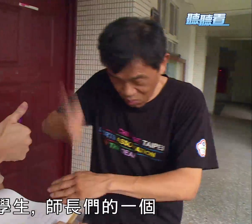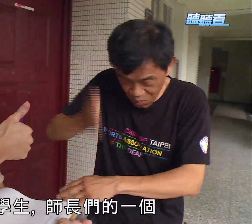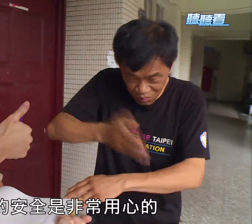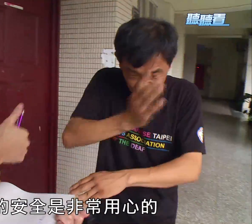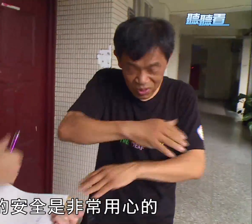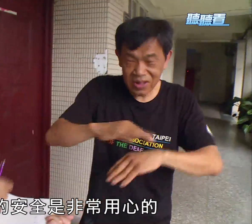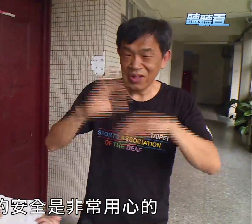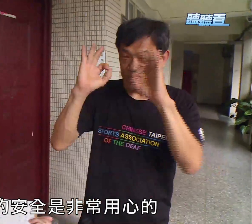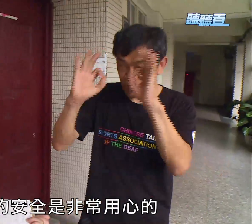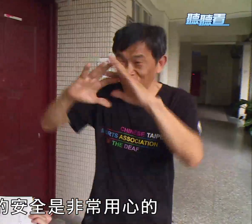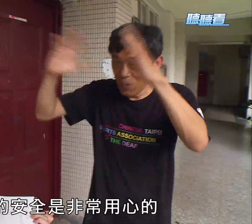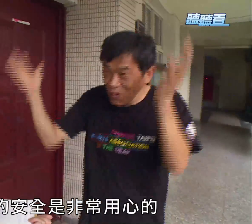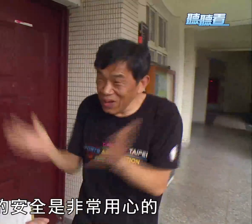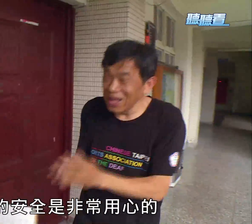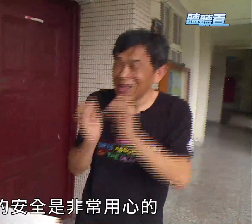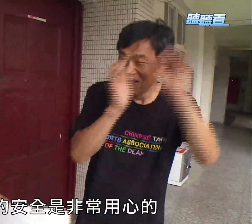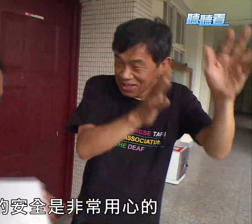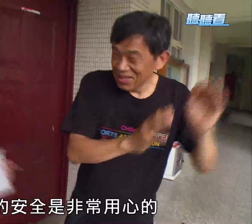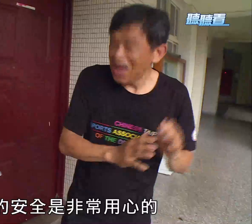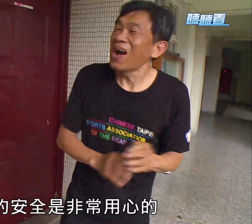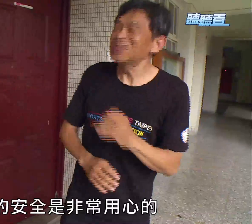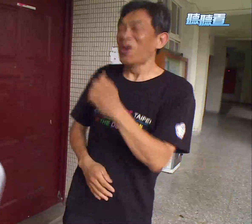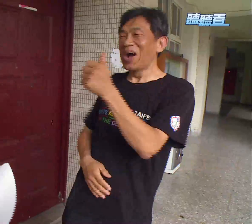在学校的安全是非常用心的。